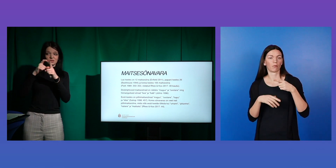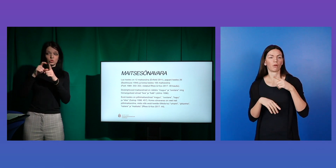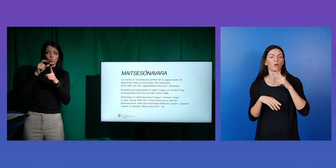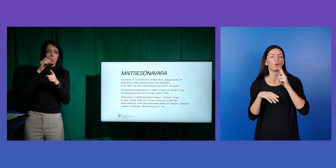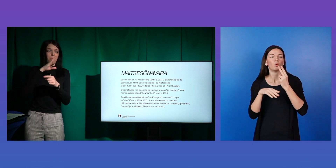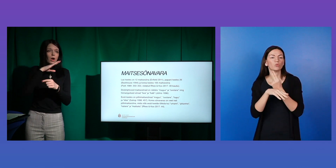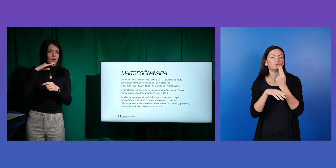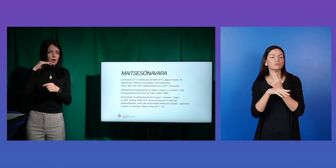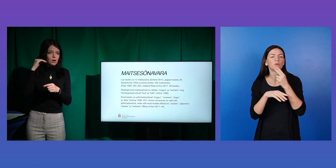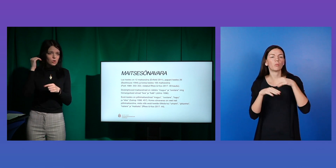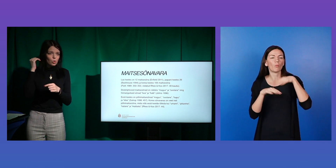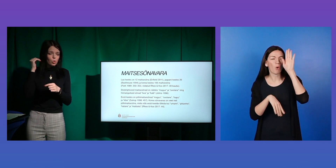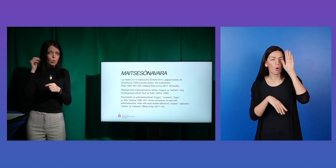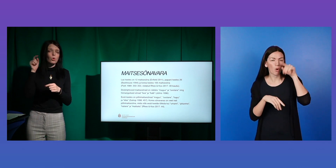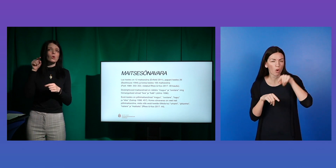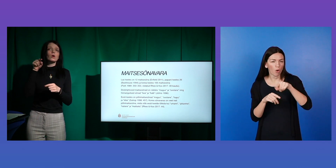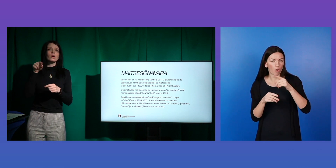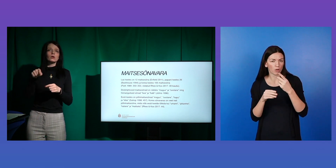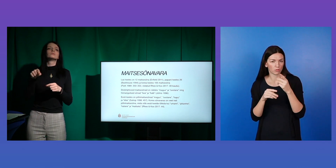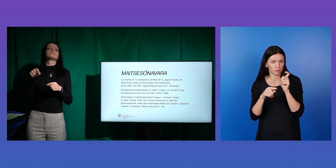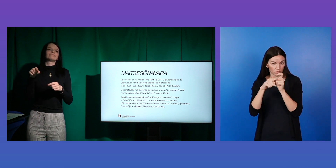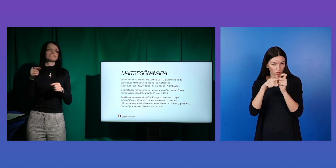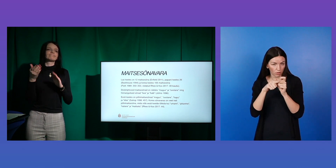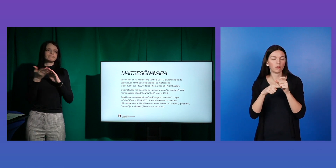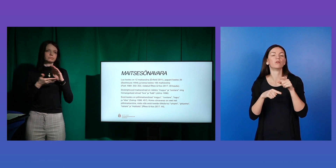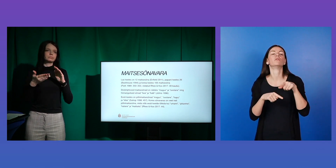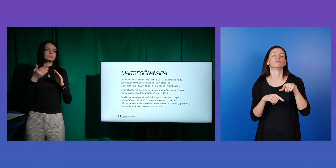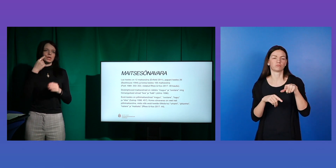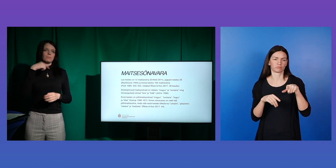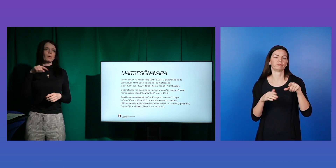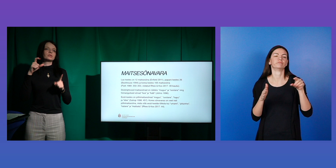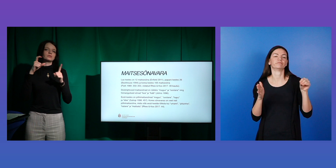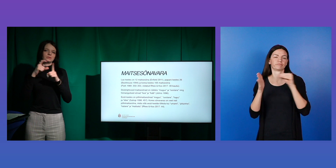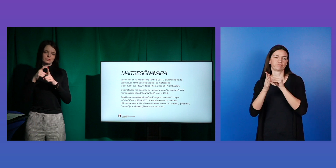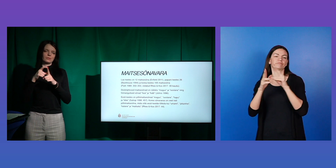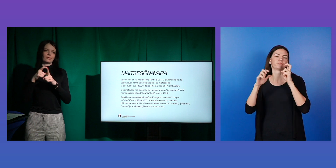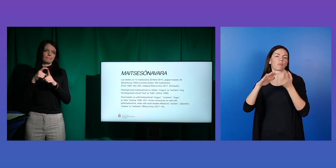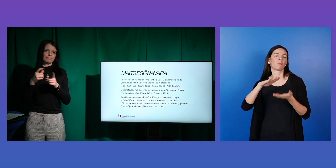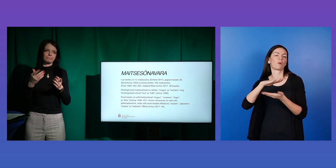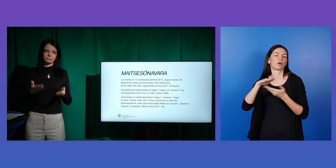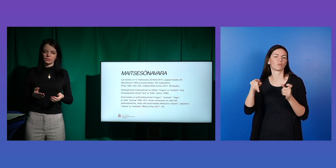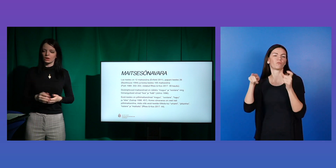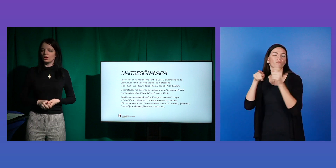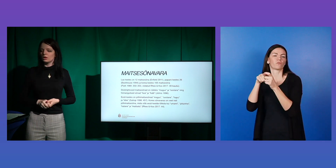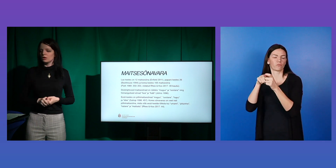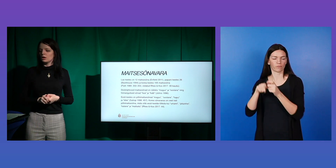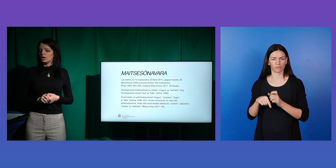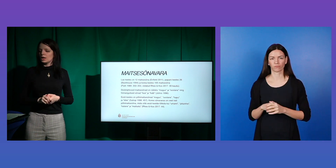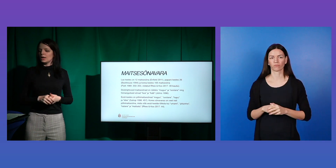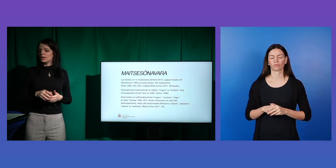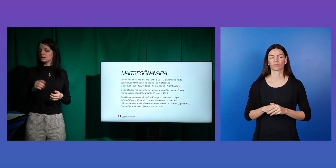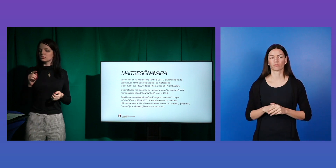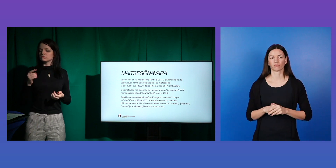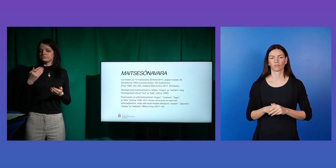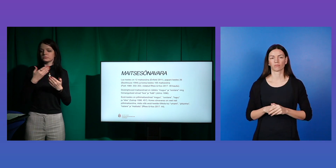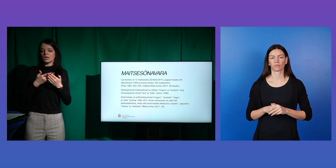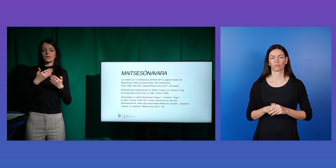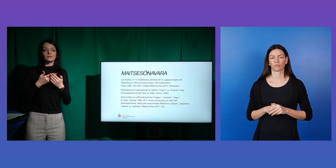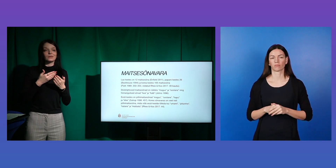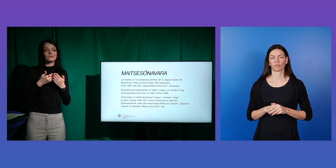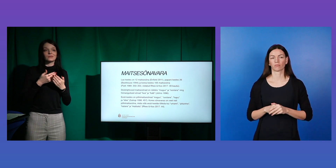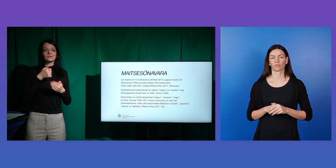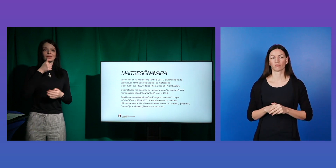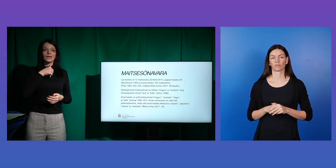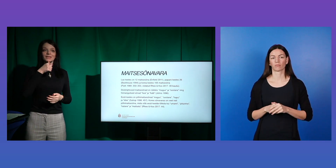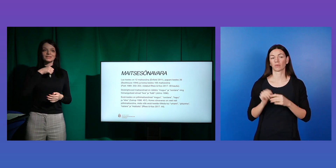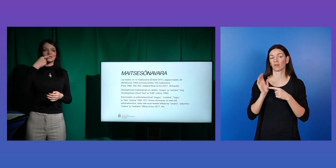Et väga palju mõjutab ühiskonnas ka see, kuidas inimesed omavahel neid sõnu kasutavad. Ja selle võrra siis need ka